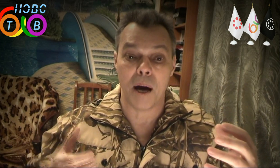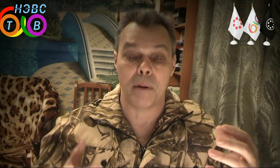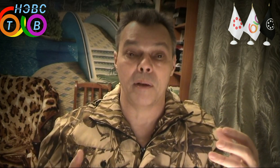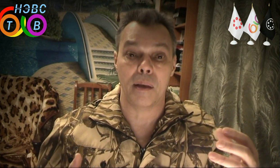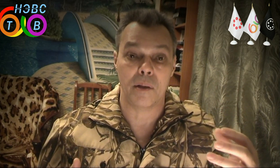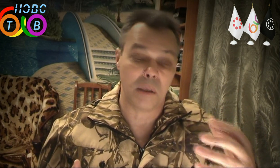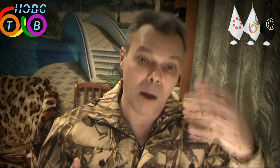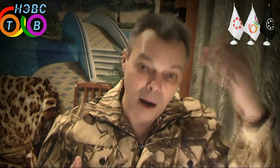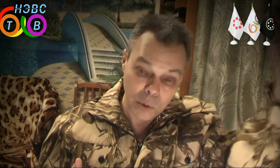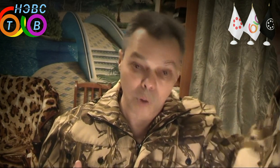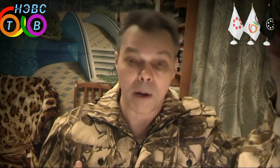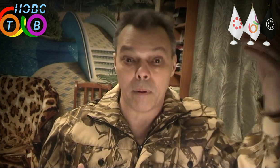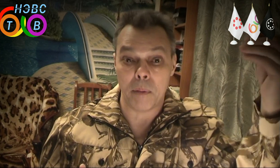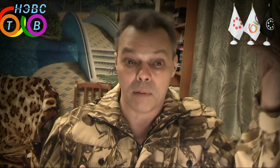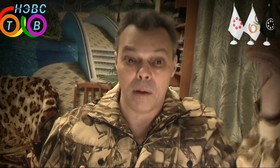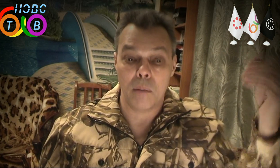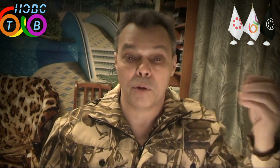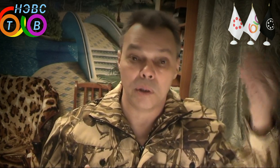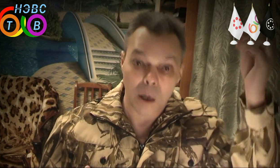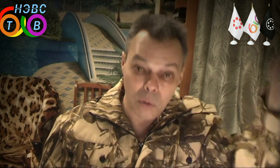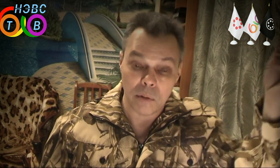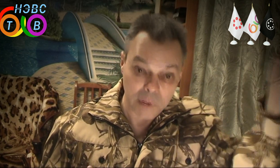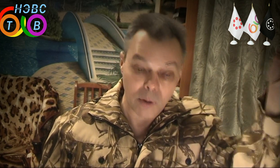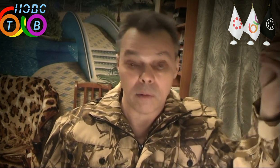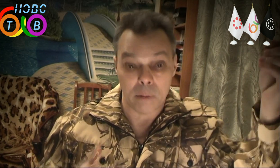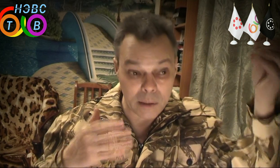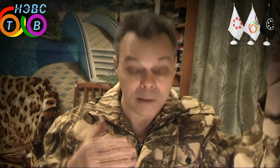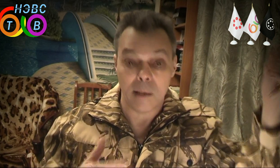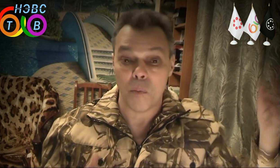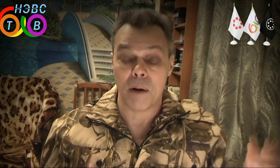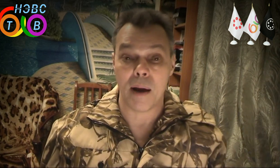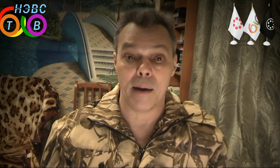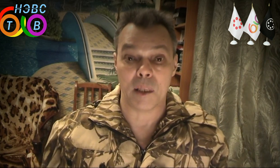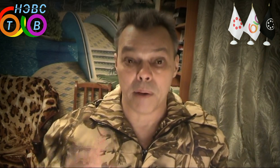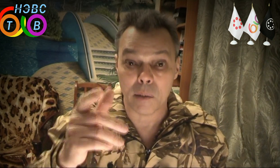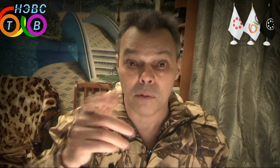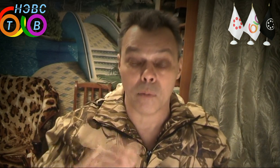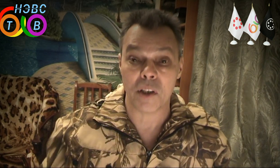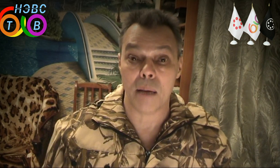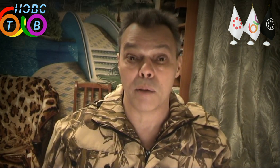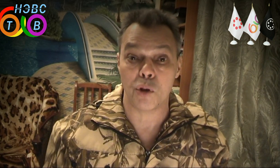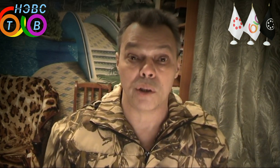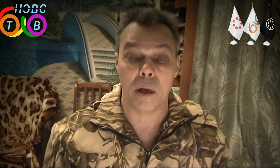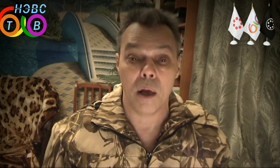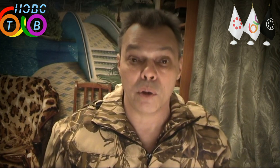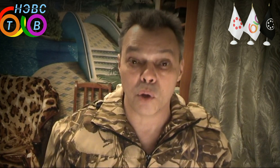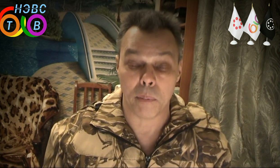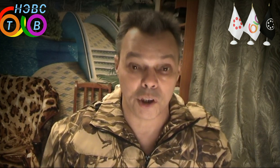папой биологическим, а тот папа, первый мужчина, он все равно отдельно управляется. И поэтому, вот, уважаемые мужчины, вы тоже